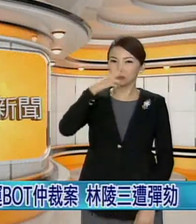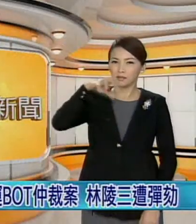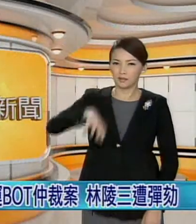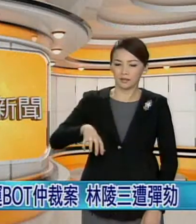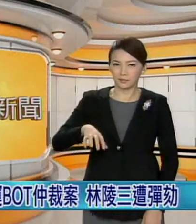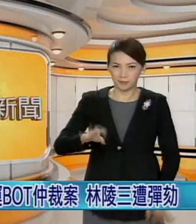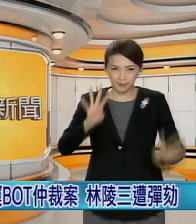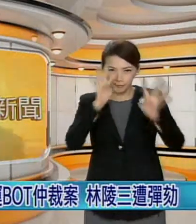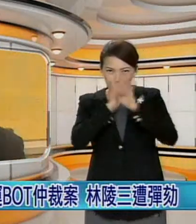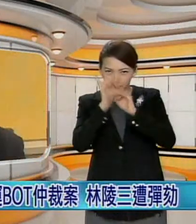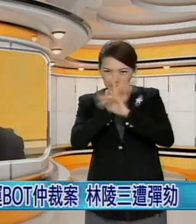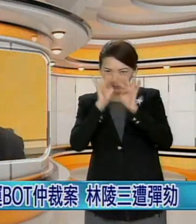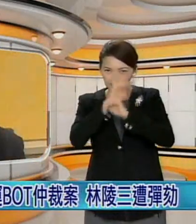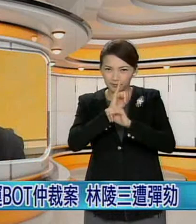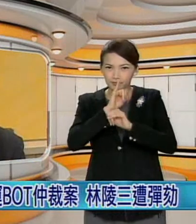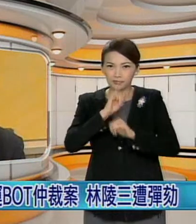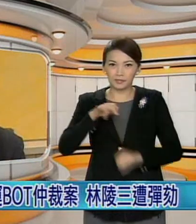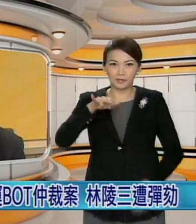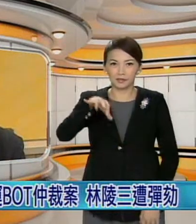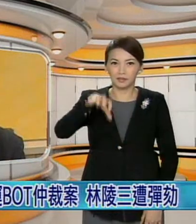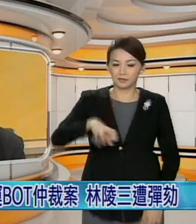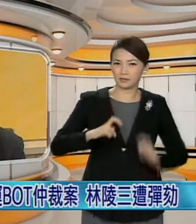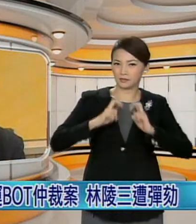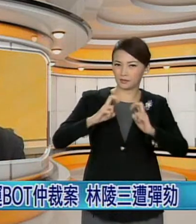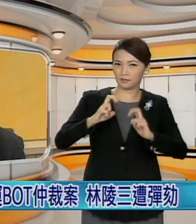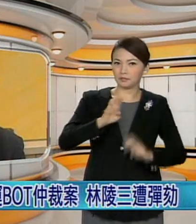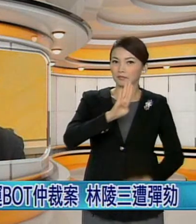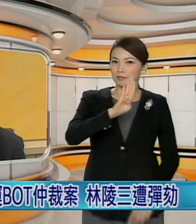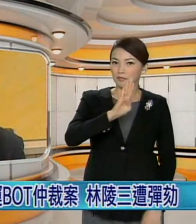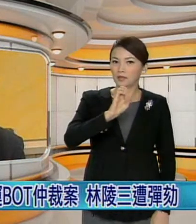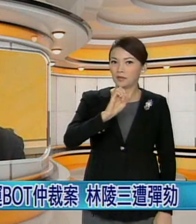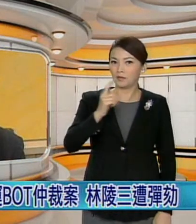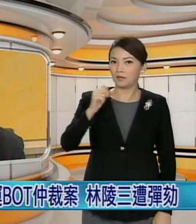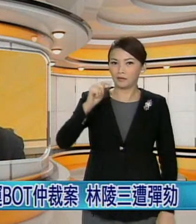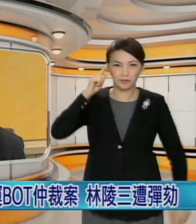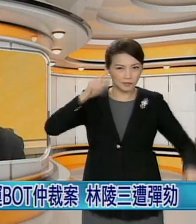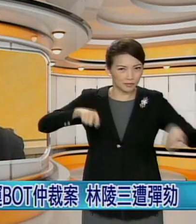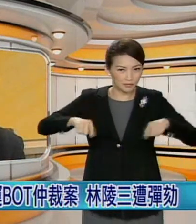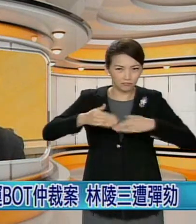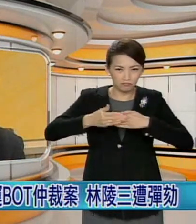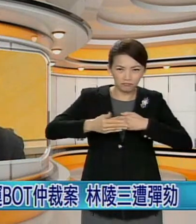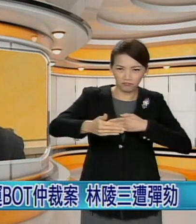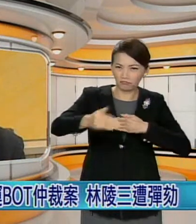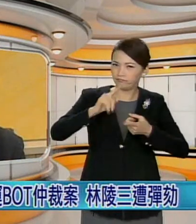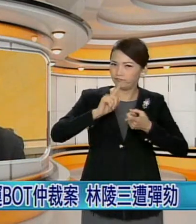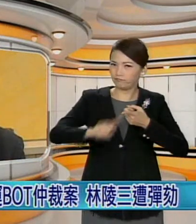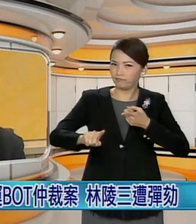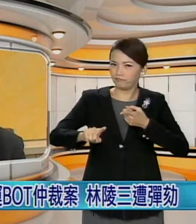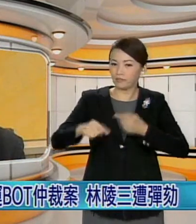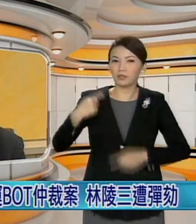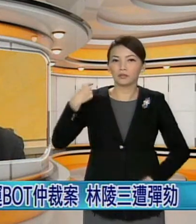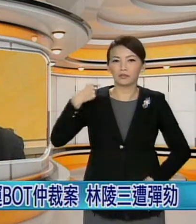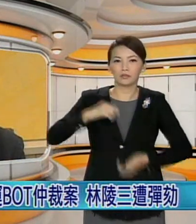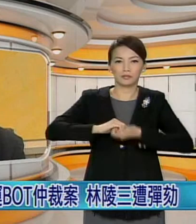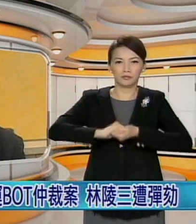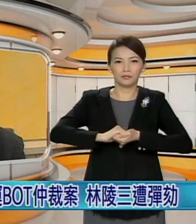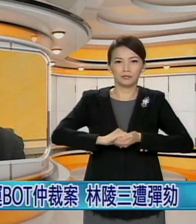监察院调查机场捷运 BOT 仲裁案，而昨天是通过了前交通部